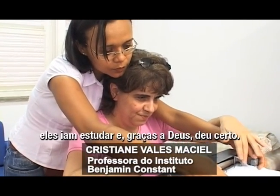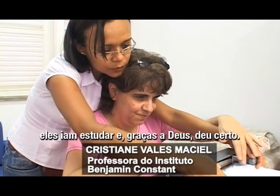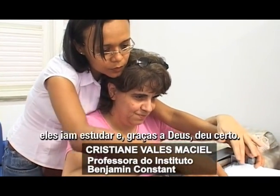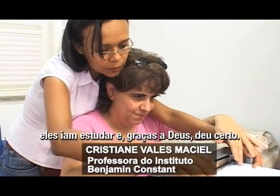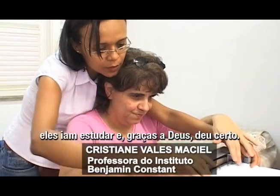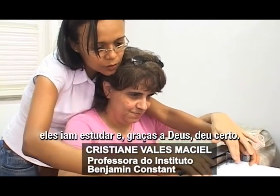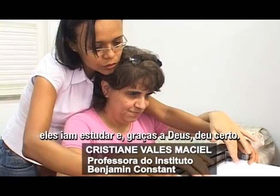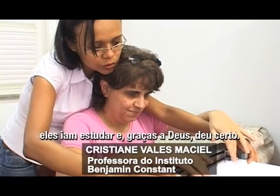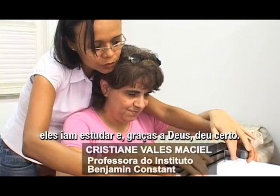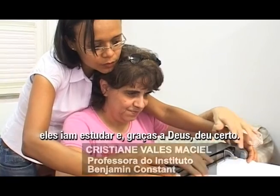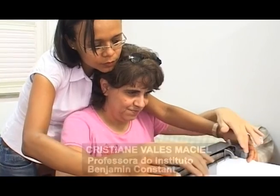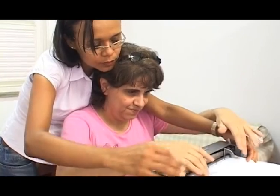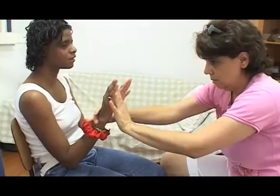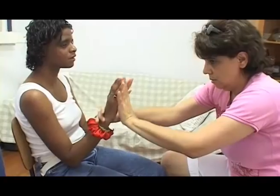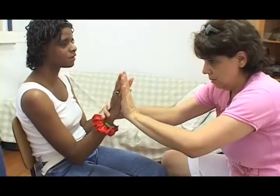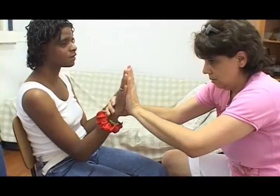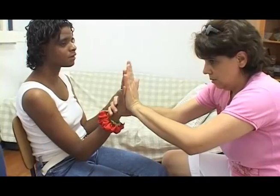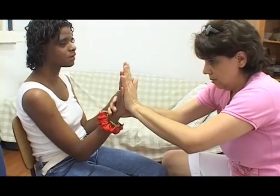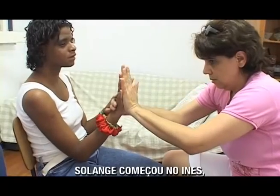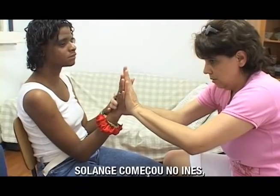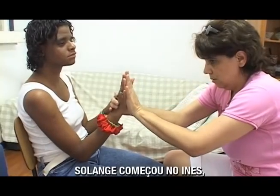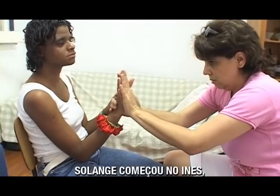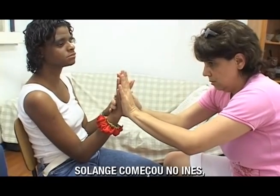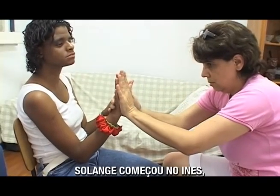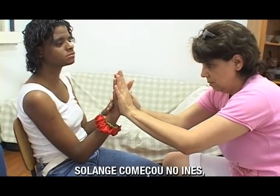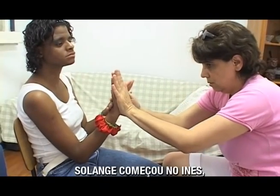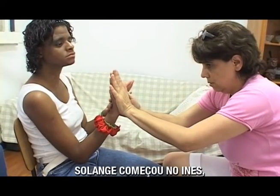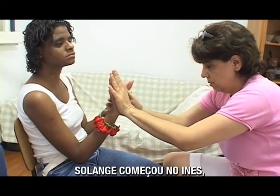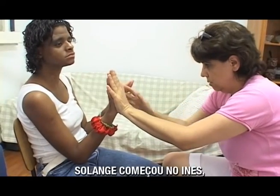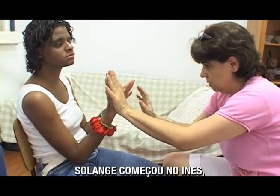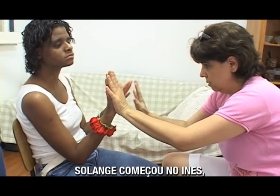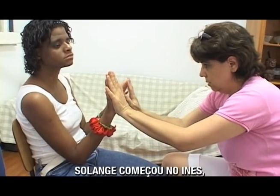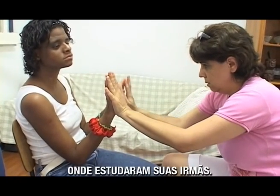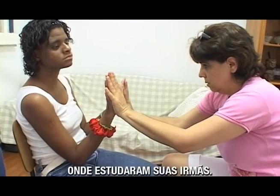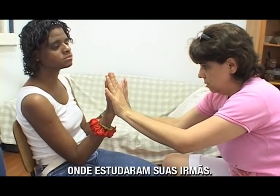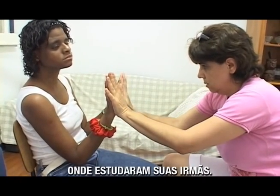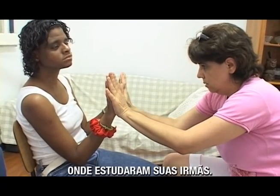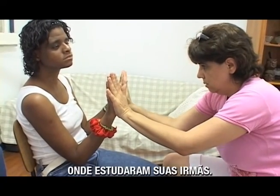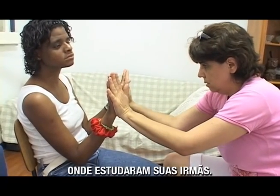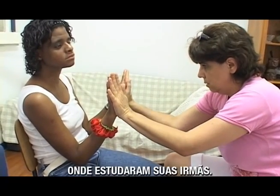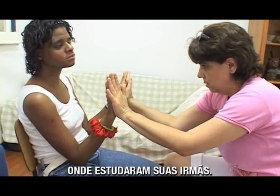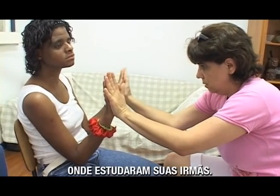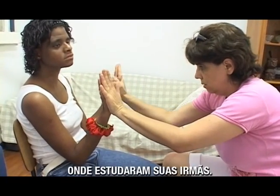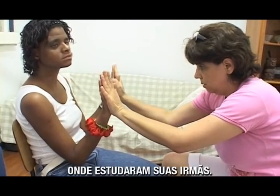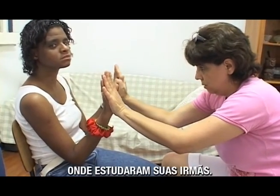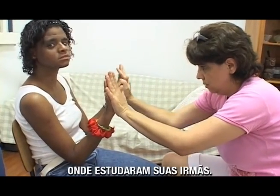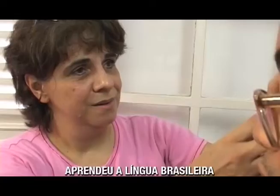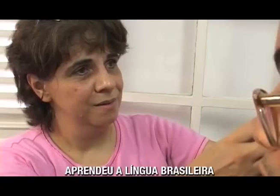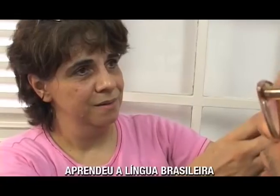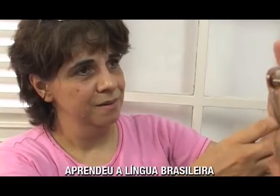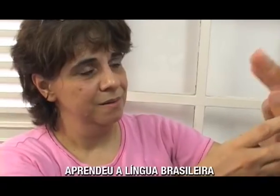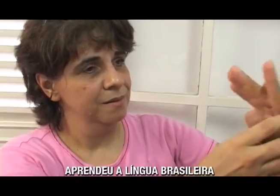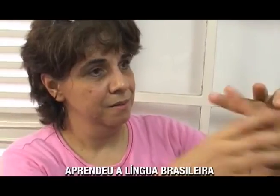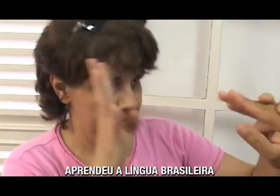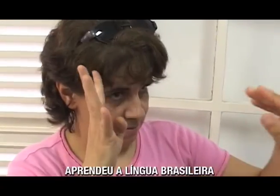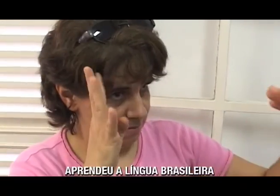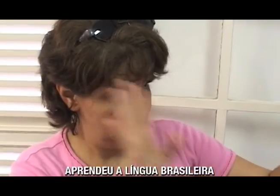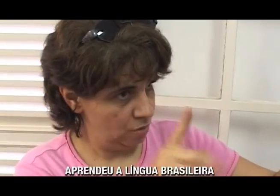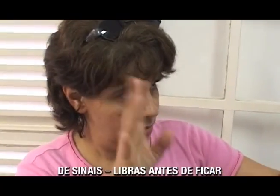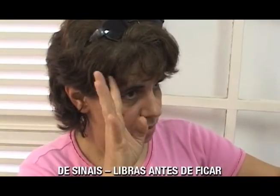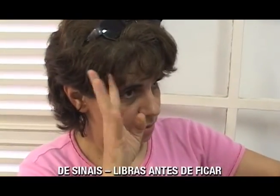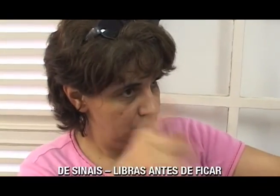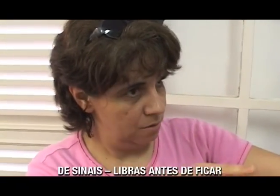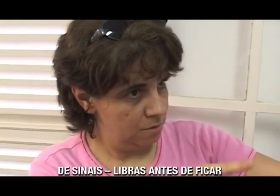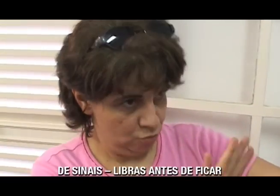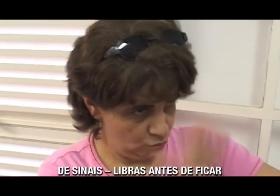e graças a Deus deu certo. Solange começou no INES, onde estudaram suas irmãs. Aprendeu a língua